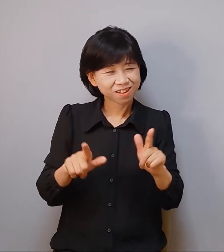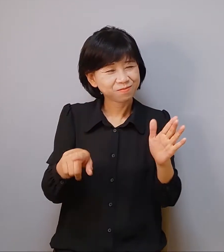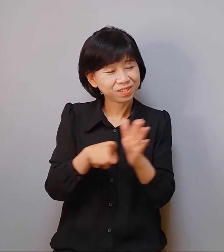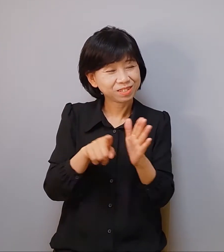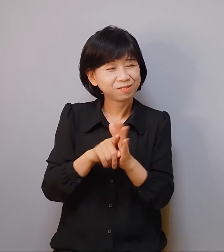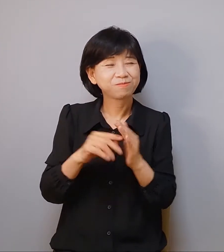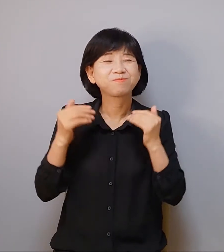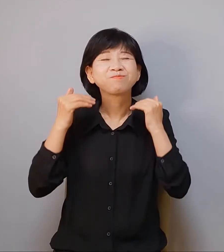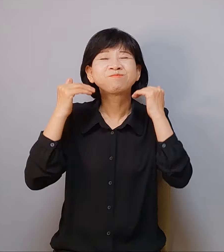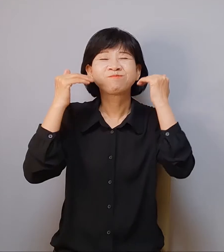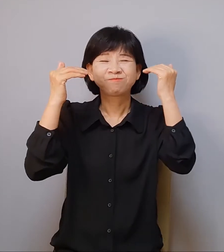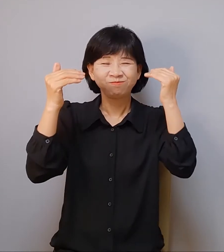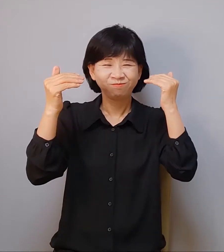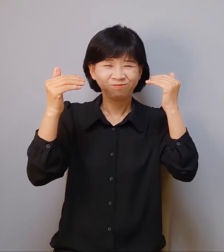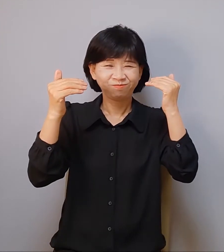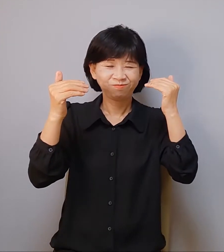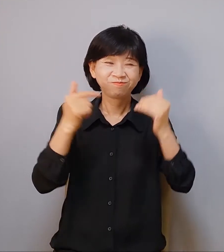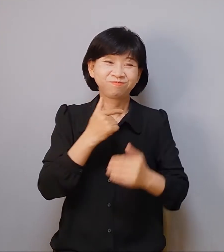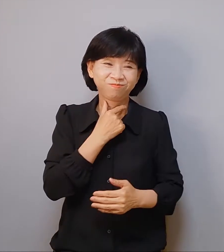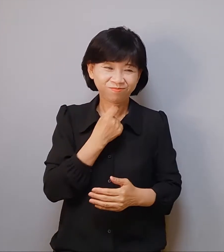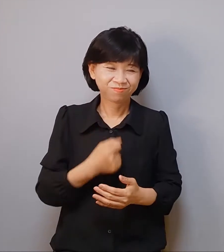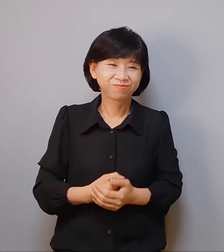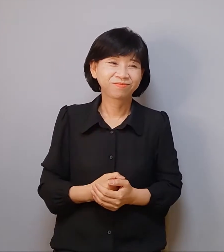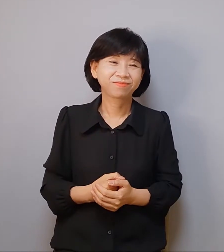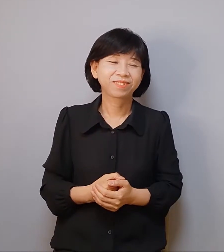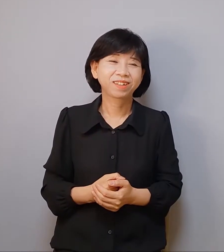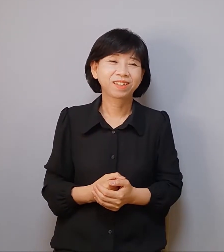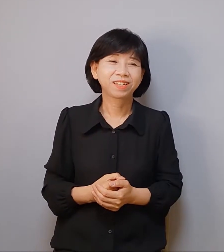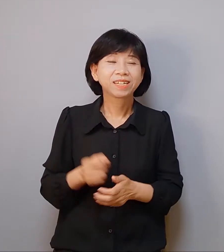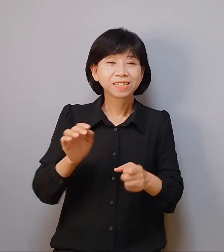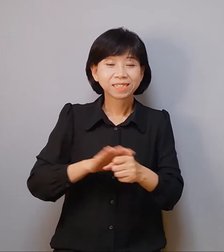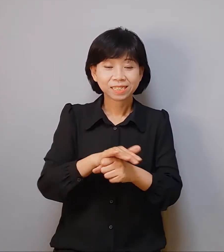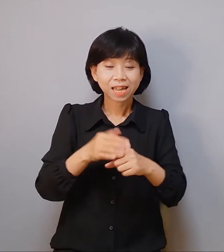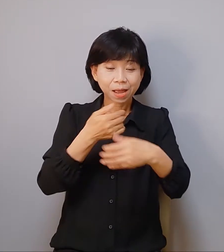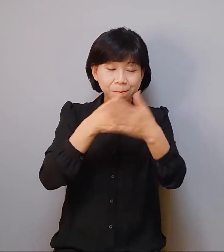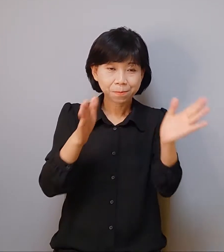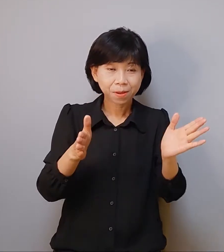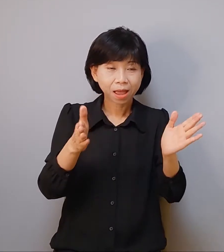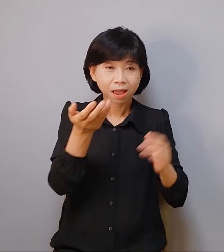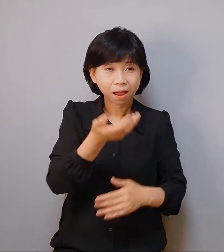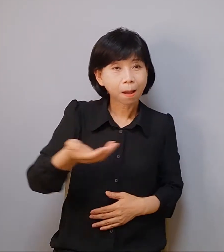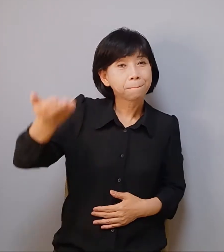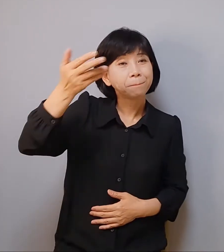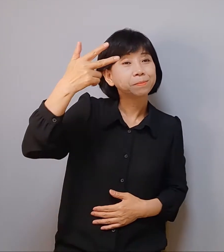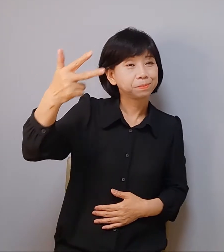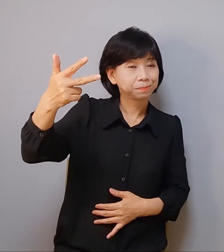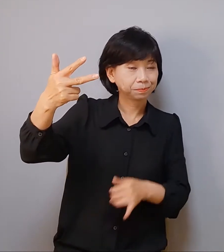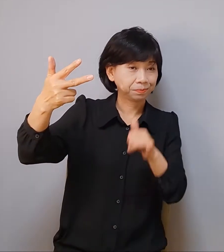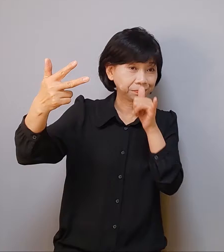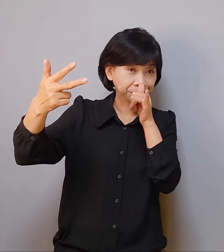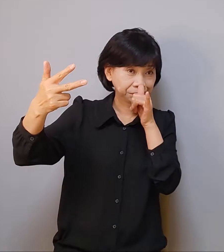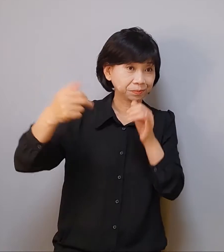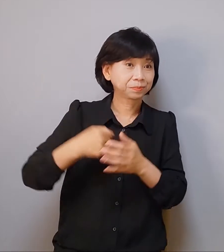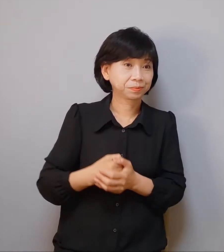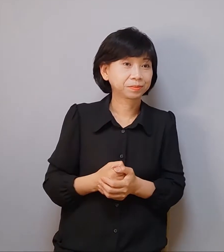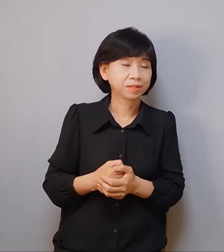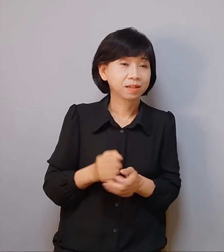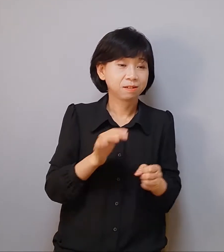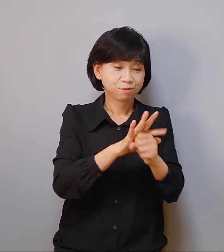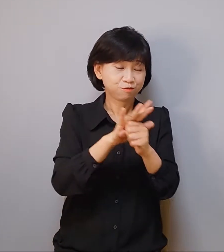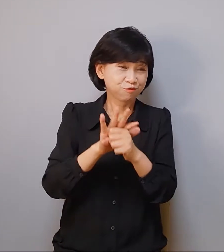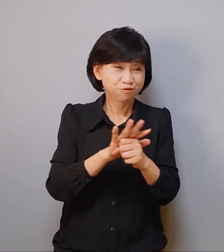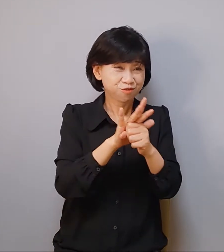하고 있습니다. 우리 건강한 사랑방이 되어지기 위해서 마침 또 우리 코로나도 다 갔다 이렇게 얘기할